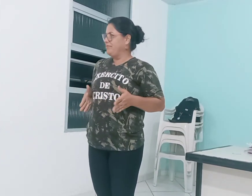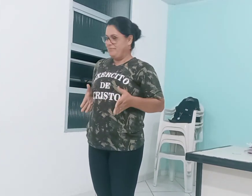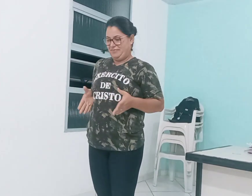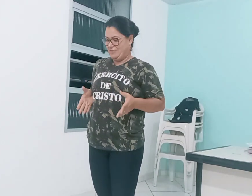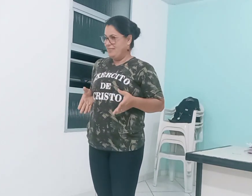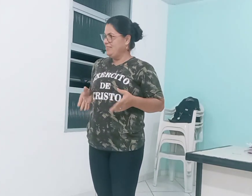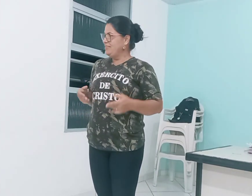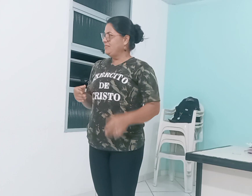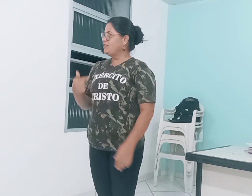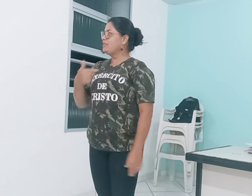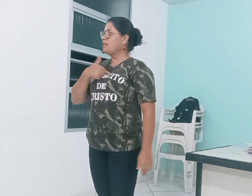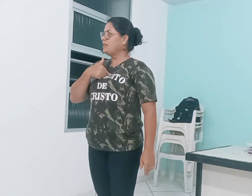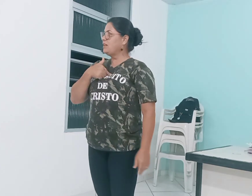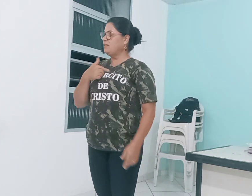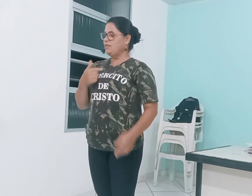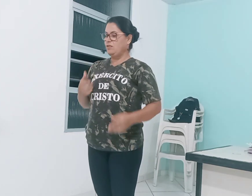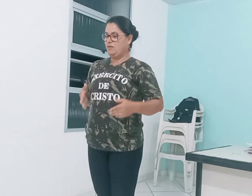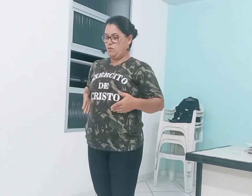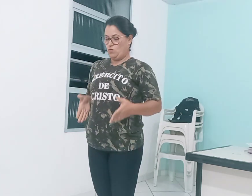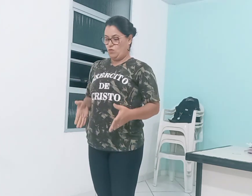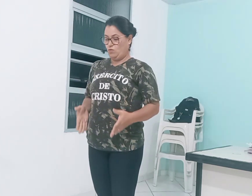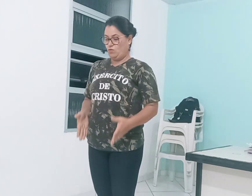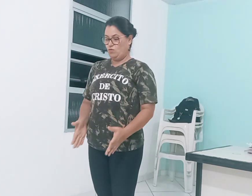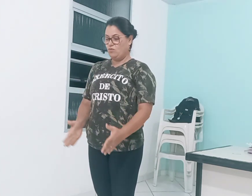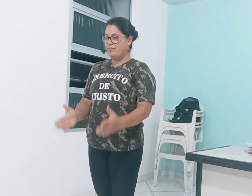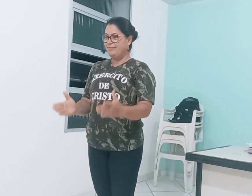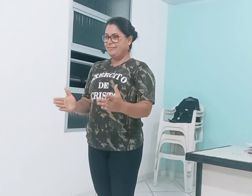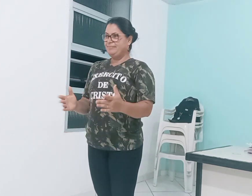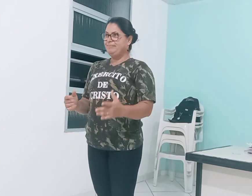Pode fazer acabamento. Eu nasci.